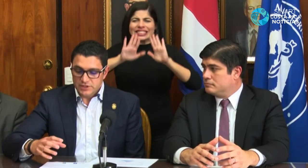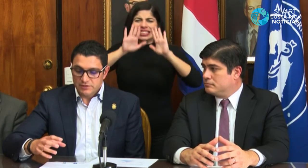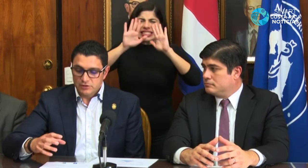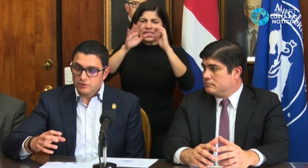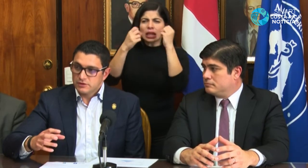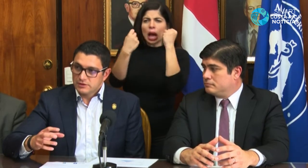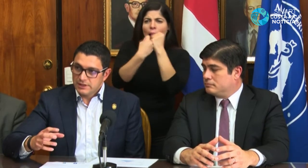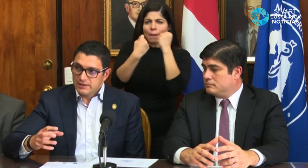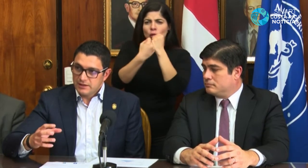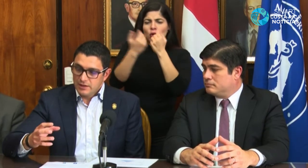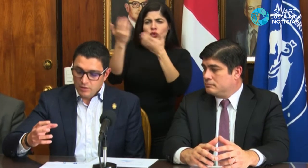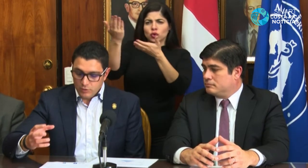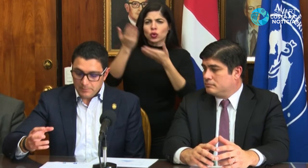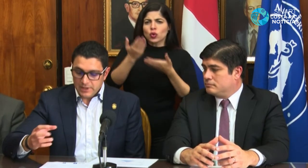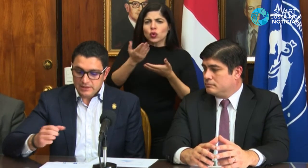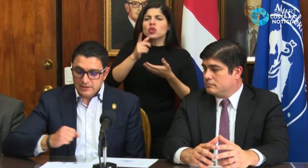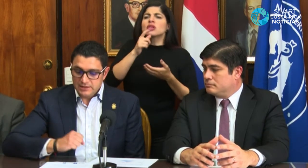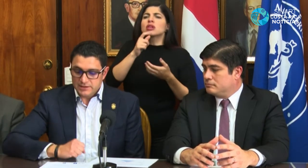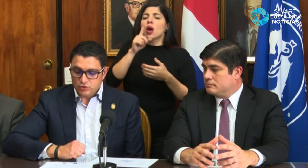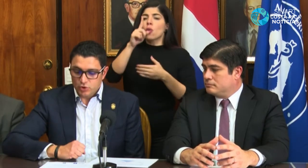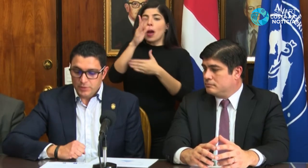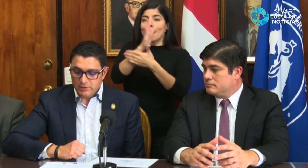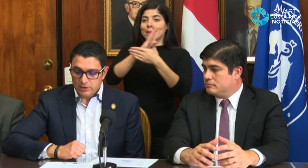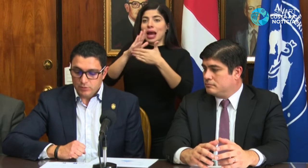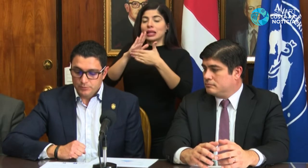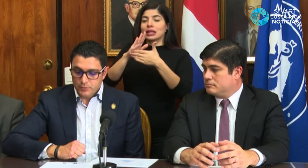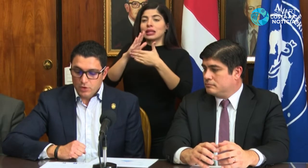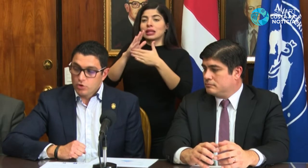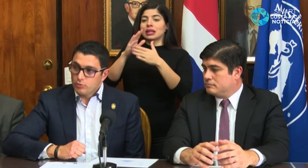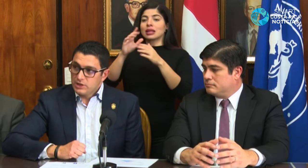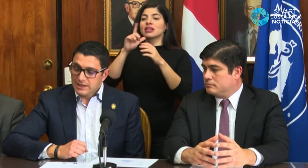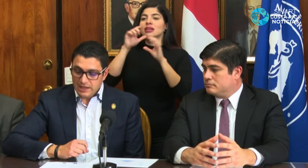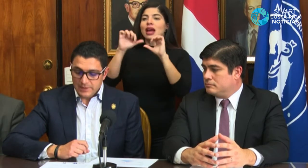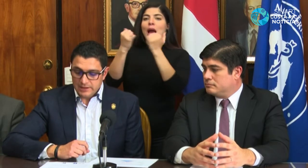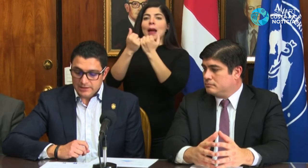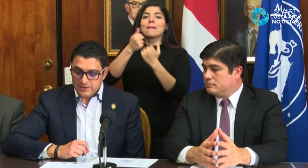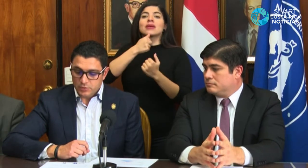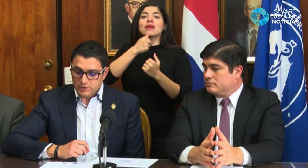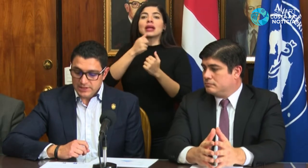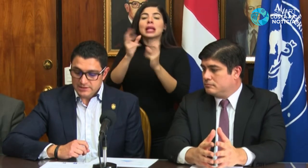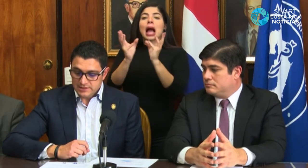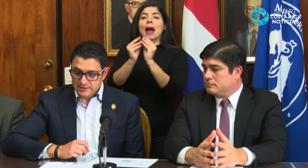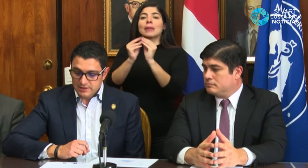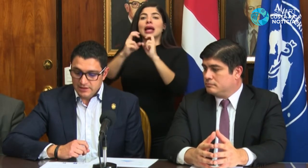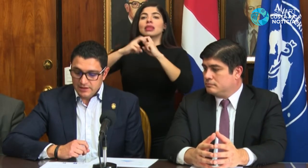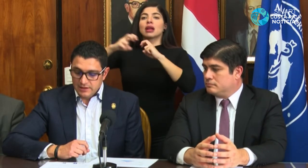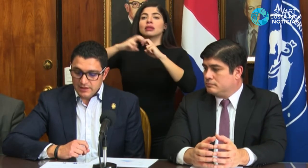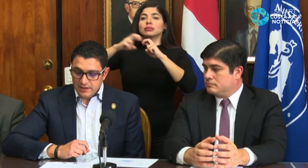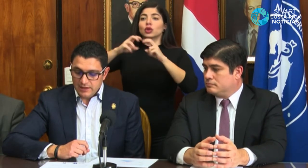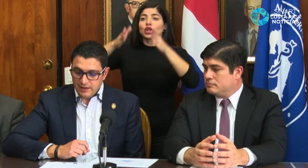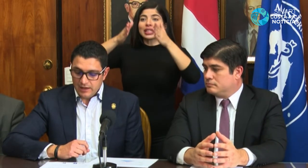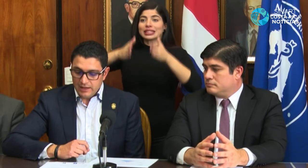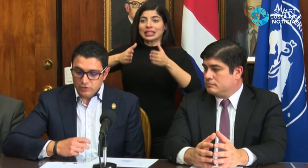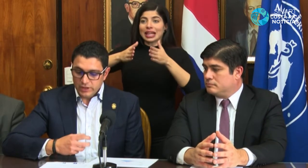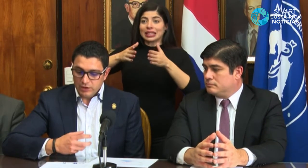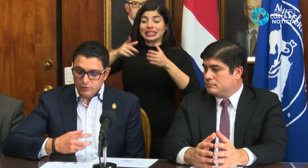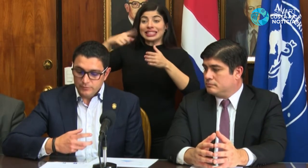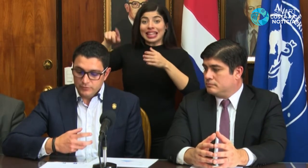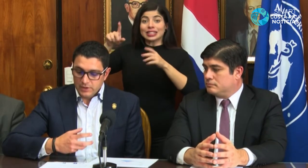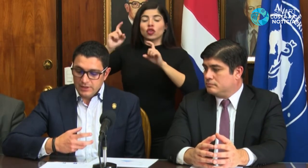que hemos recibido de una parte del sector privado, como es la Cámara de Transportistas, que